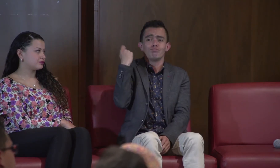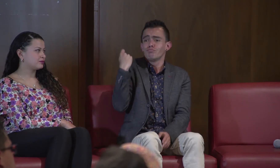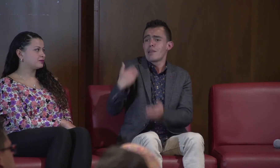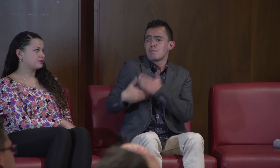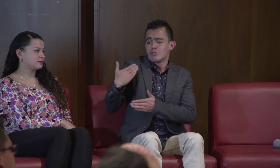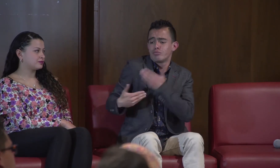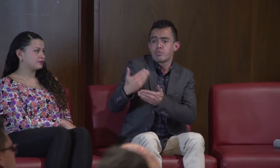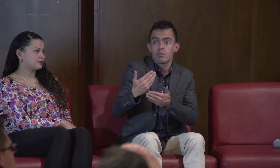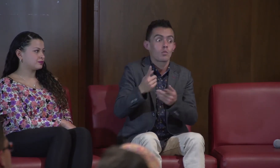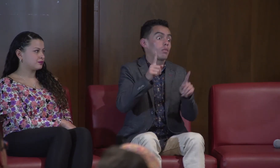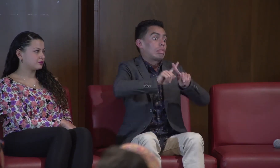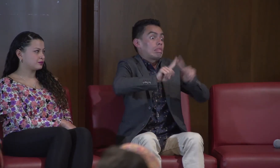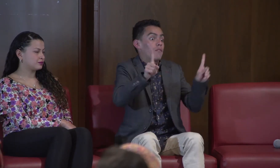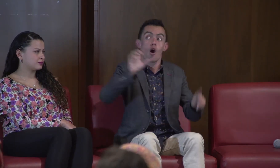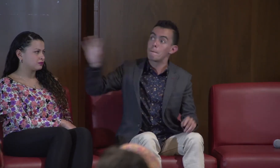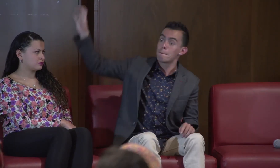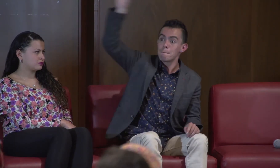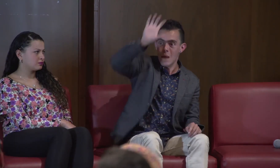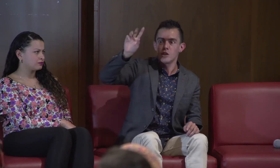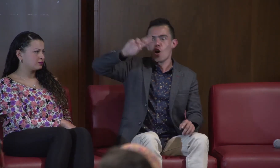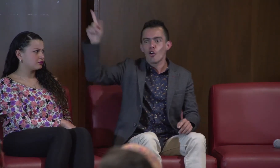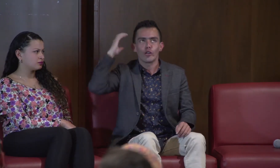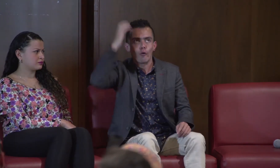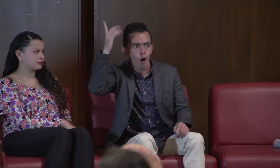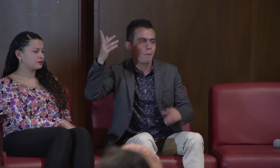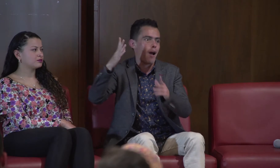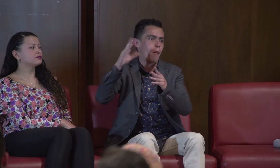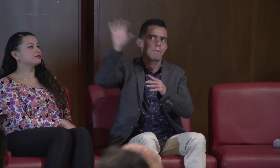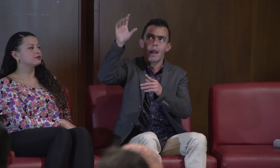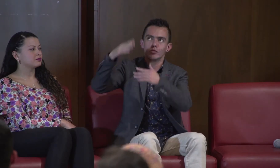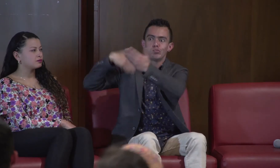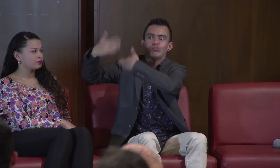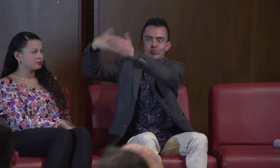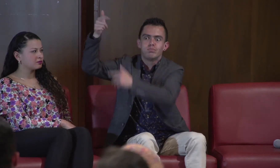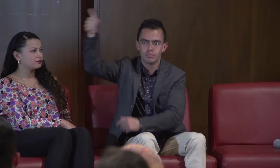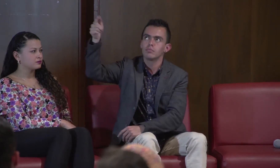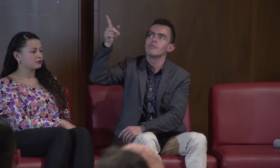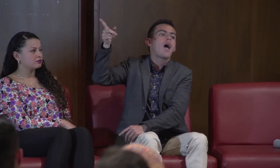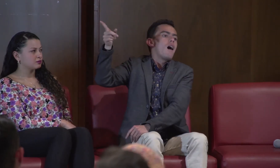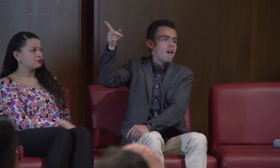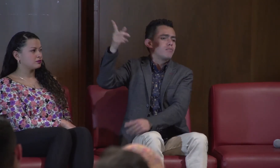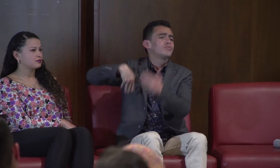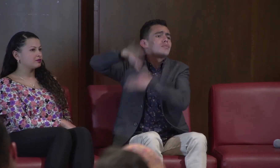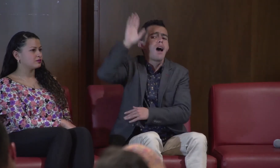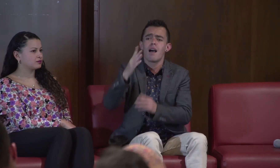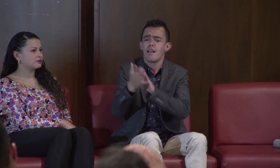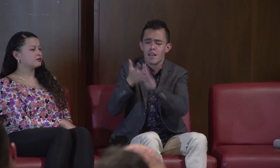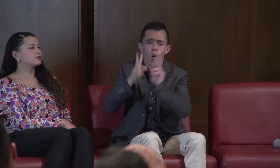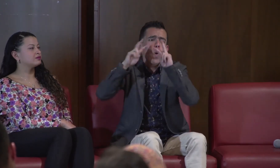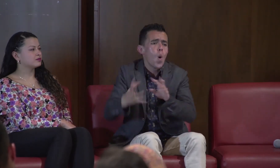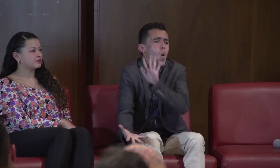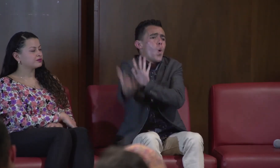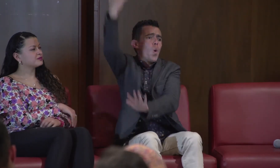que si hablamos de 1993 es una lengua recientemente investigada en comparación con otras lenguas orales,